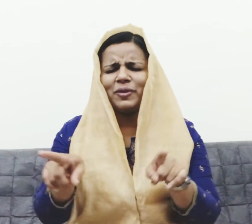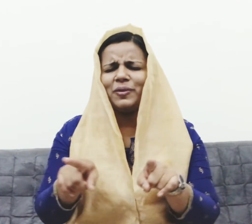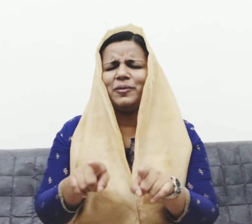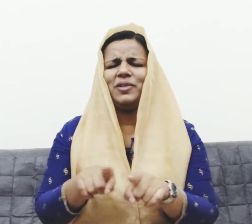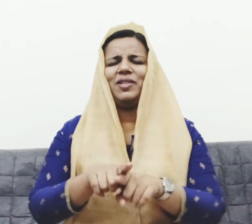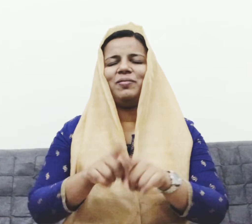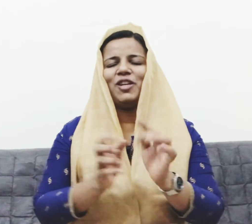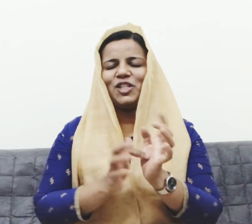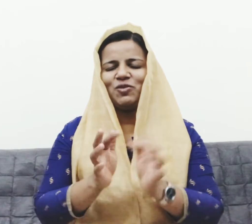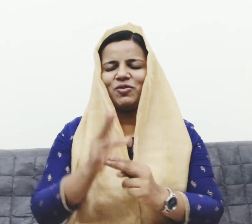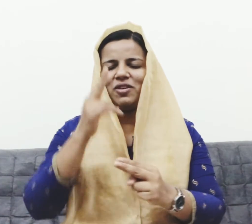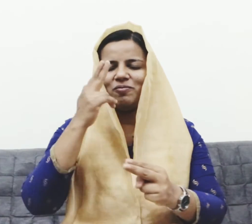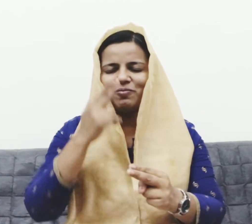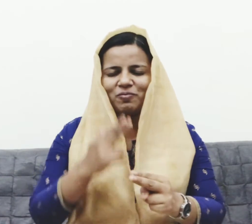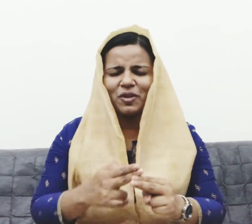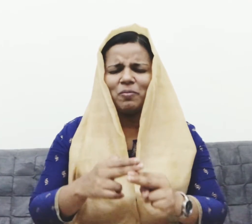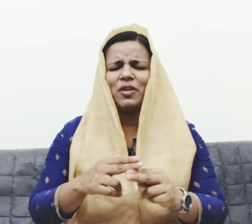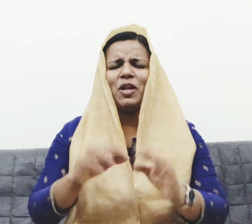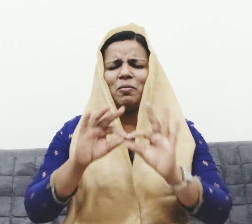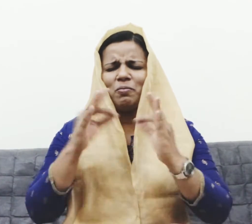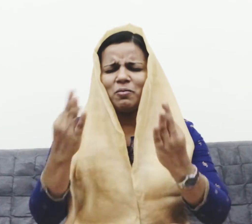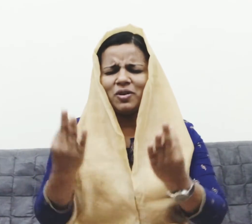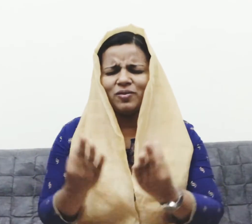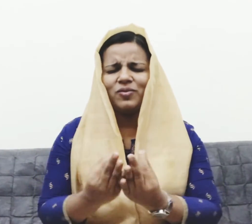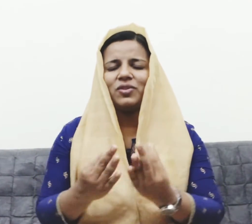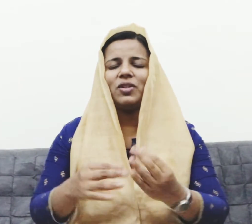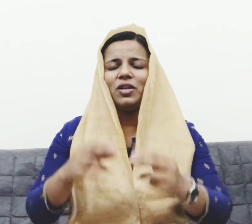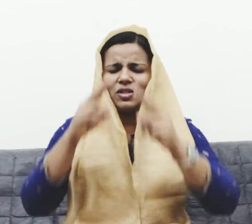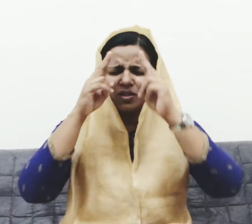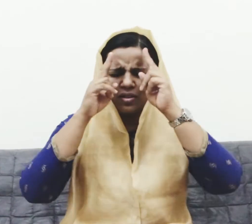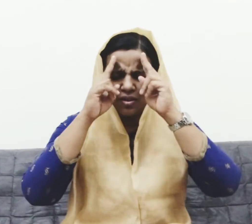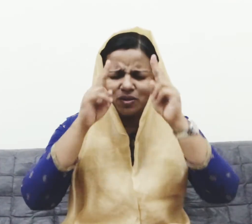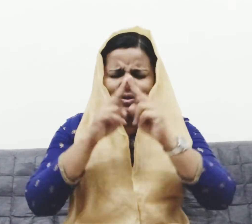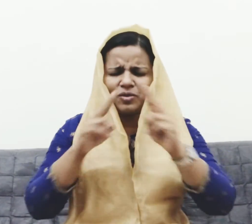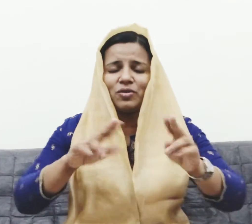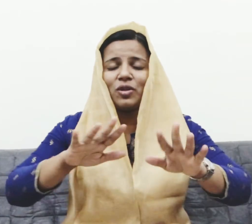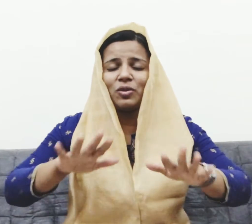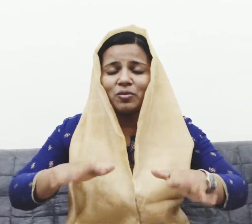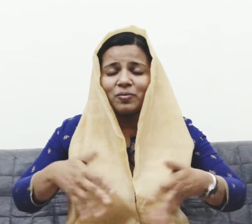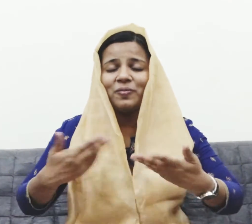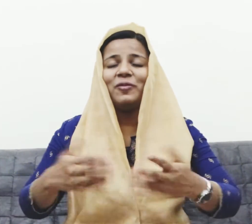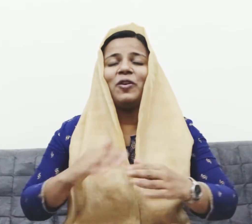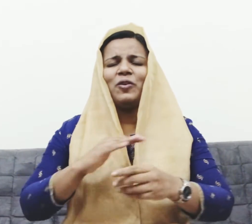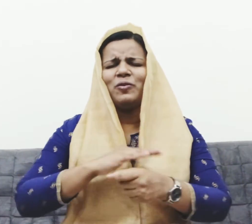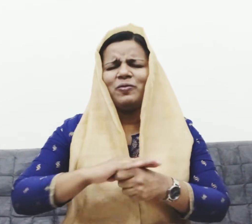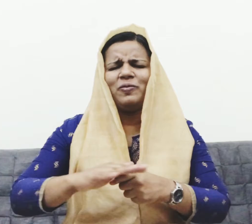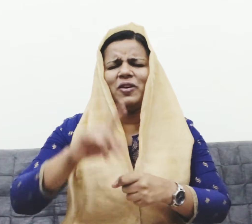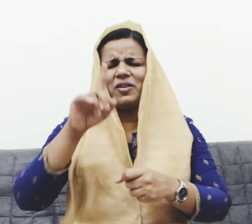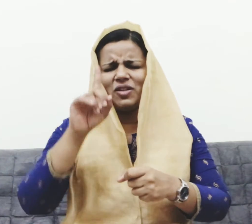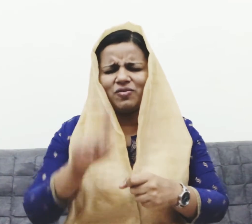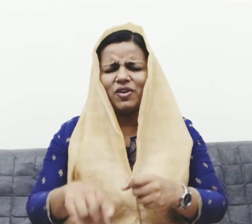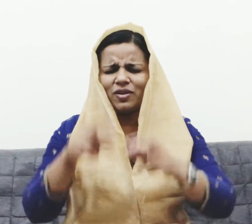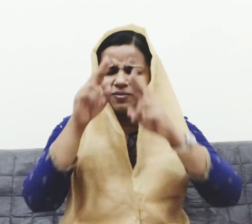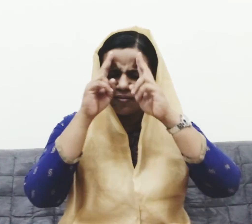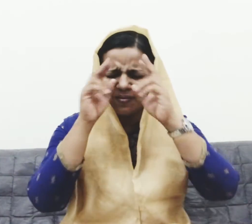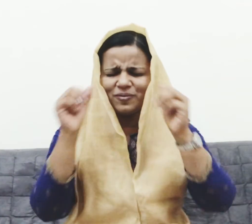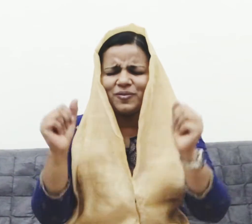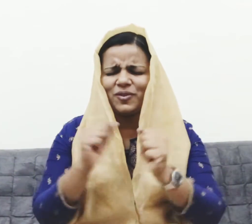പോലെ യേശുവിൻ്റെ നാമത്തിൽ ഇവരുടെ ഭവനത്തിനകത്ത് സന്തോഷം വർദ്ധിക്കട്ടെ. യേശുവിൻ്റെ നാമത്തിൽ ഇവരുടെ ഭവനത്തിനകത്ത് സമാധാനം വർദ്ധിക്കട്ടെ, സ്വസ്ഥത